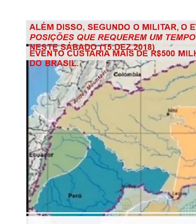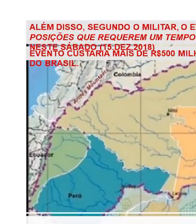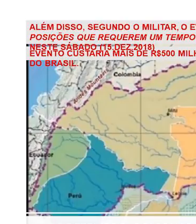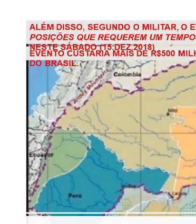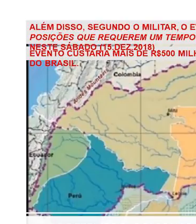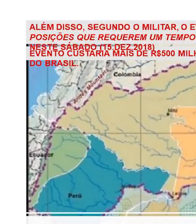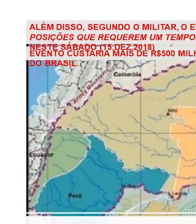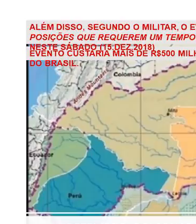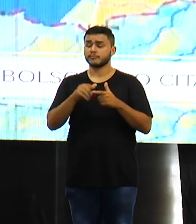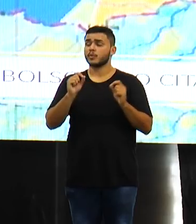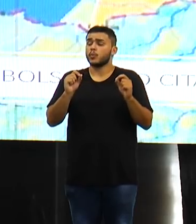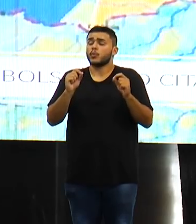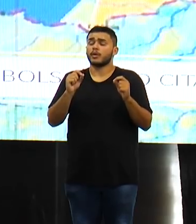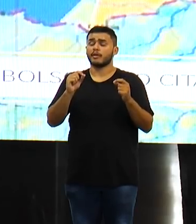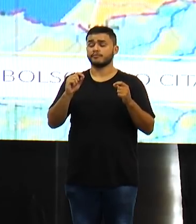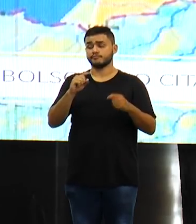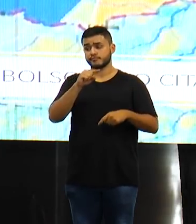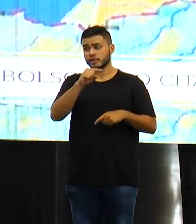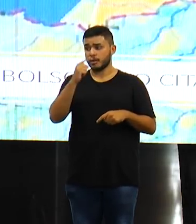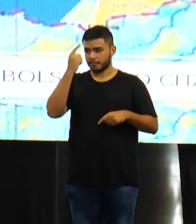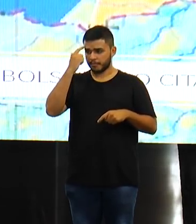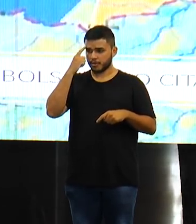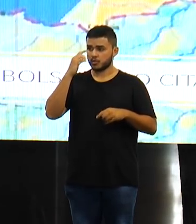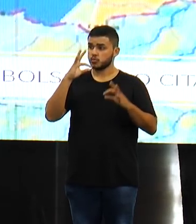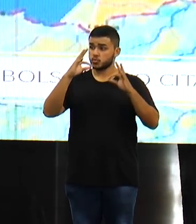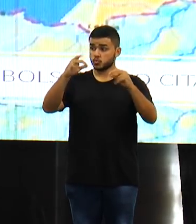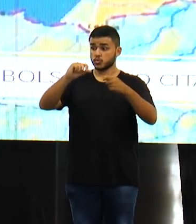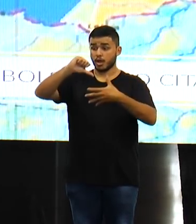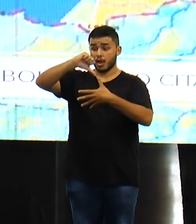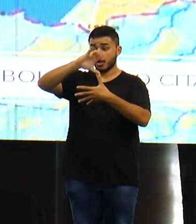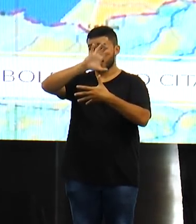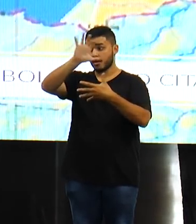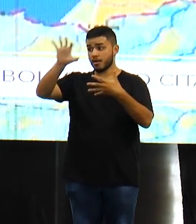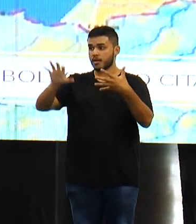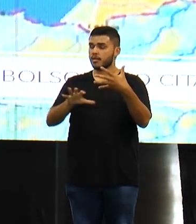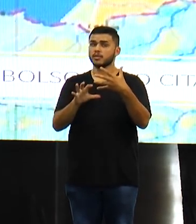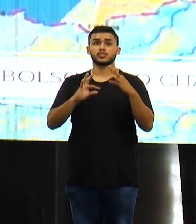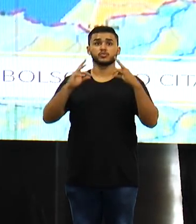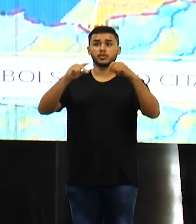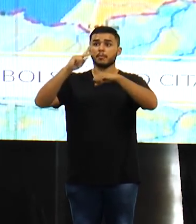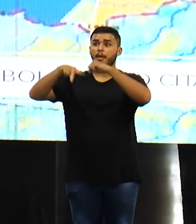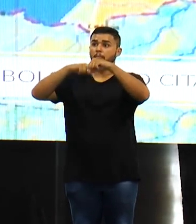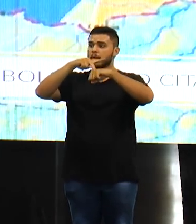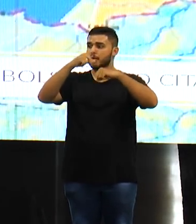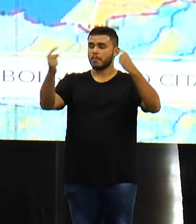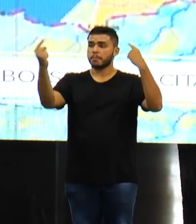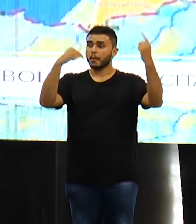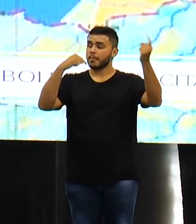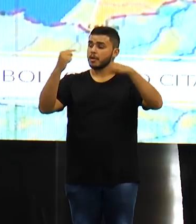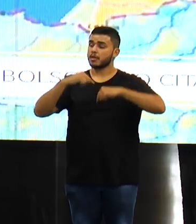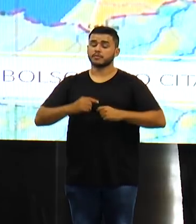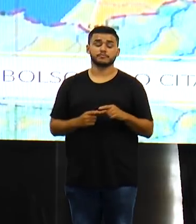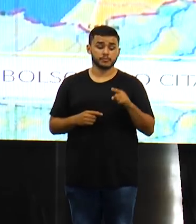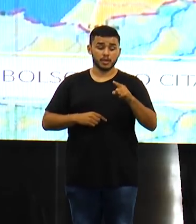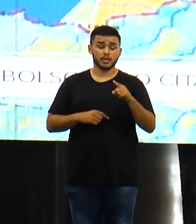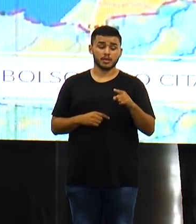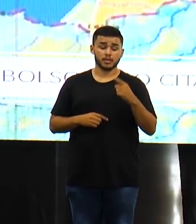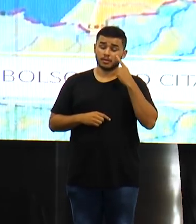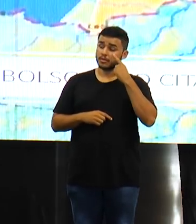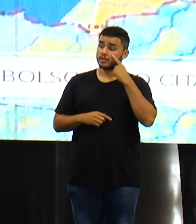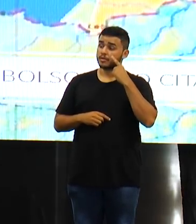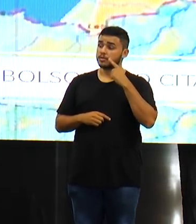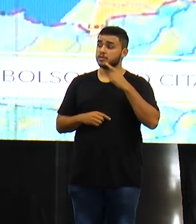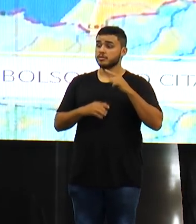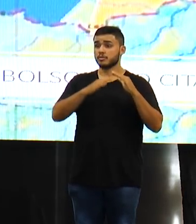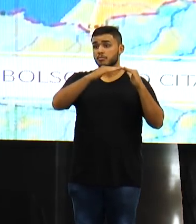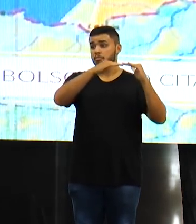grande corredor ecológico que seria uma área internacionalizada. O triplo A indica um território da Cordilheira